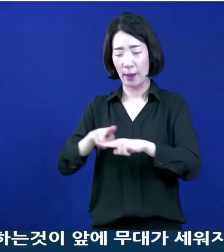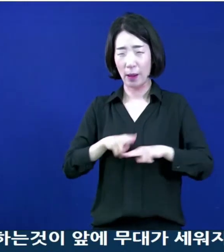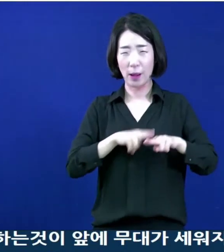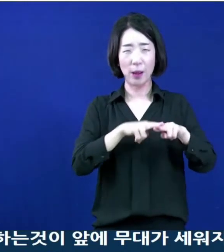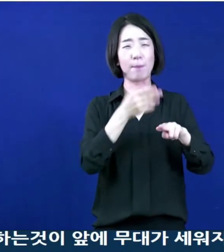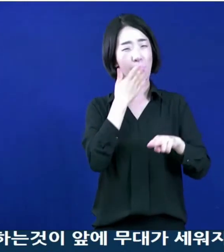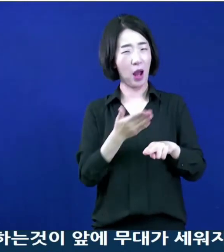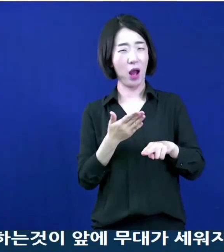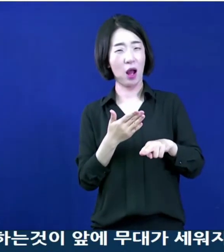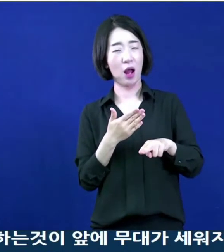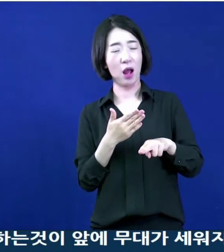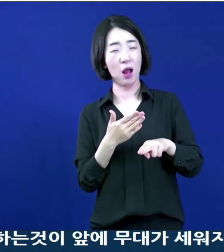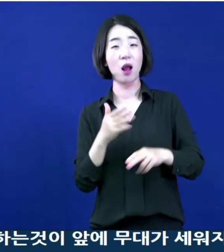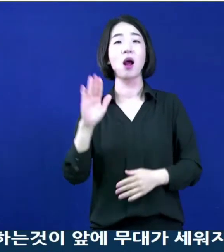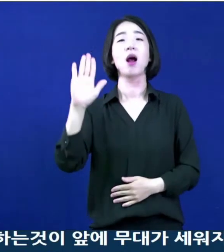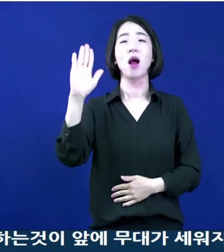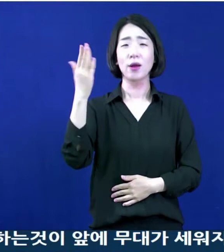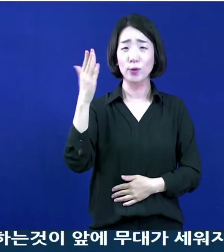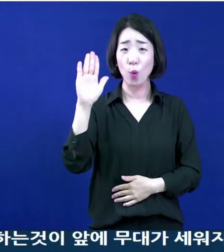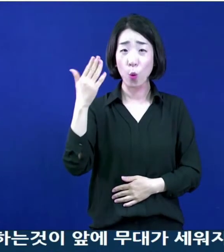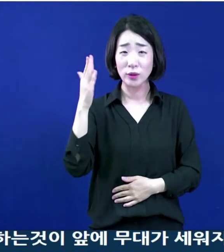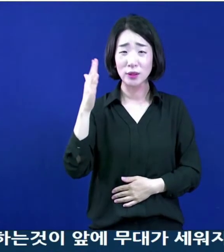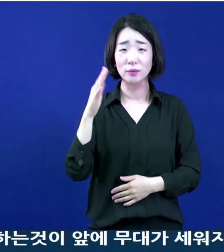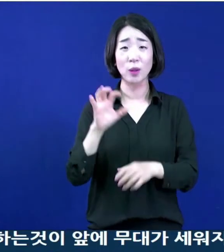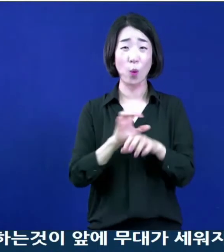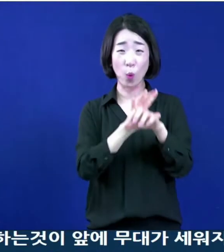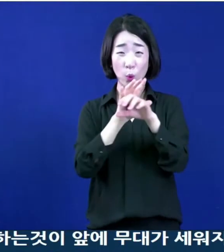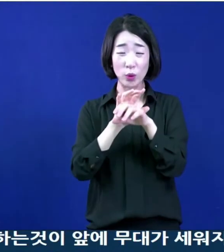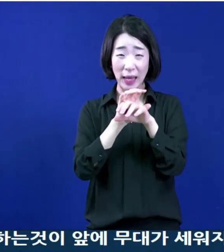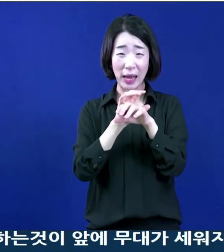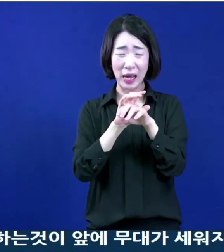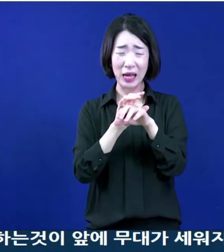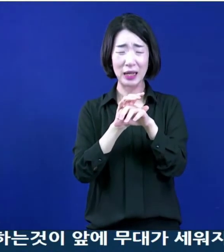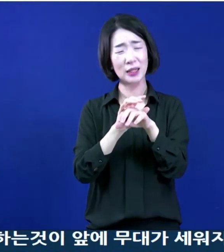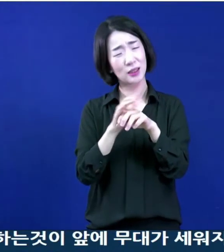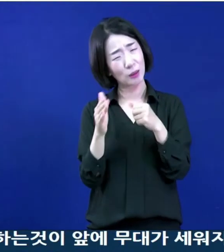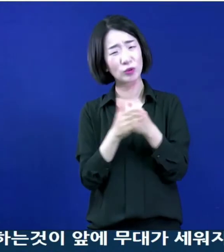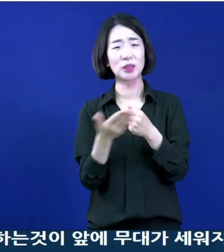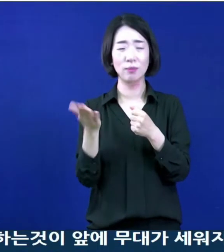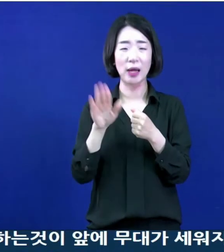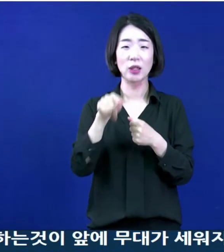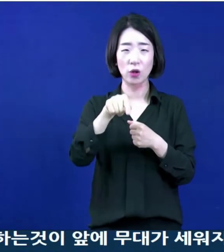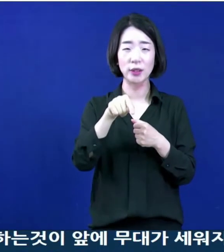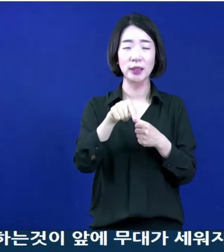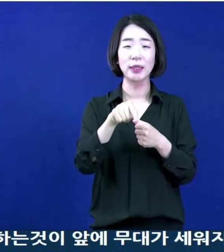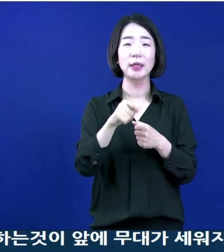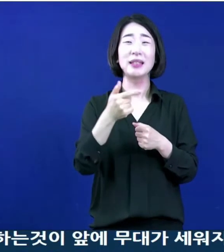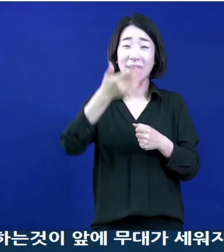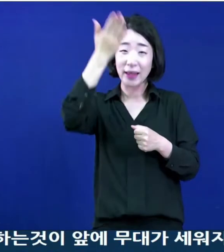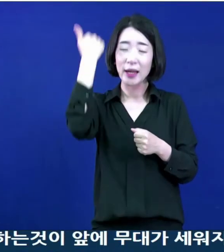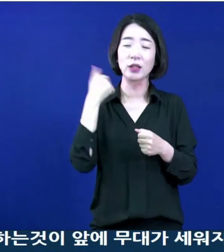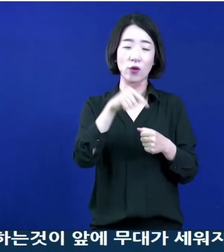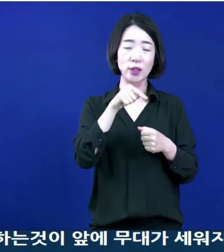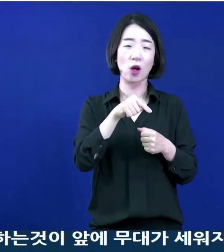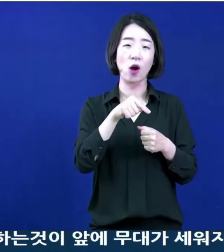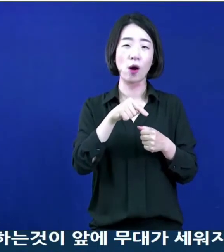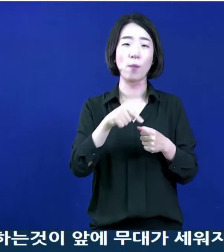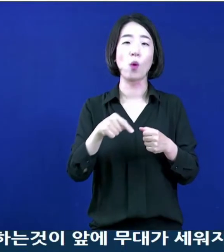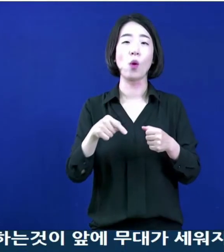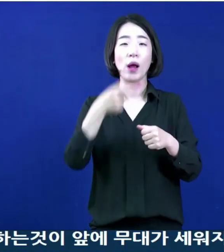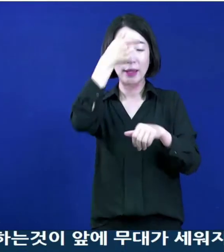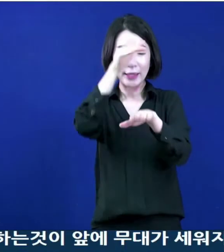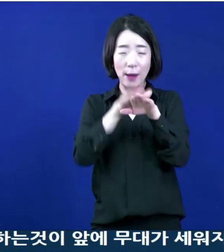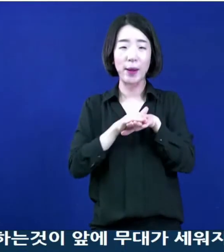명. 요즘에도 요즘 이제 코로나 때 아니겠지만 저기서 집회도 해요. 그리고 음악회도 합니다. 밤에 음악회